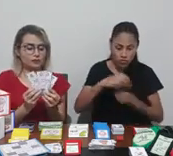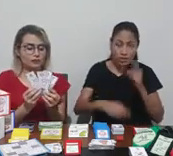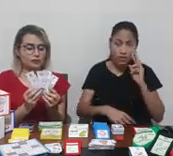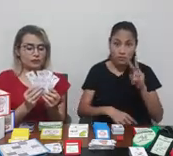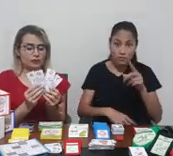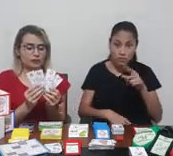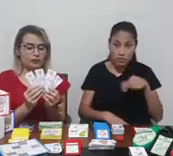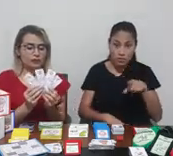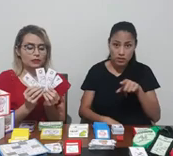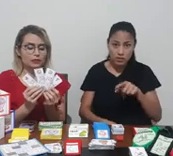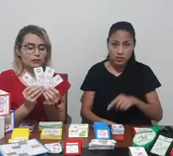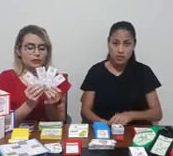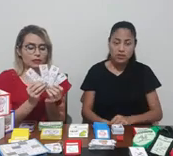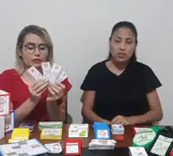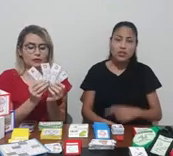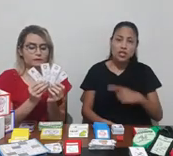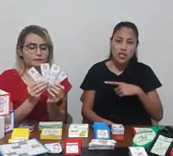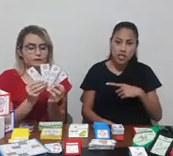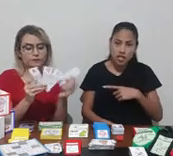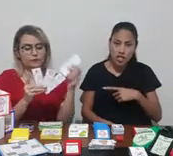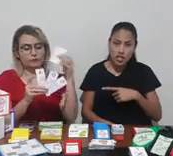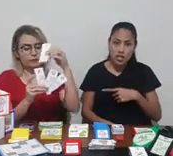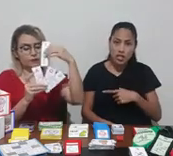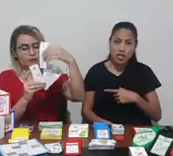verem que tem,